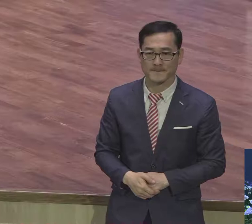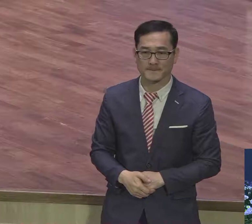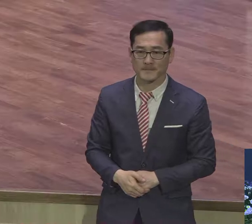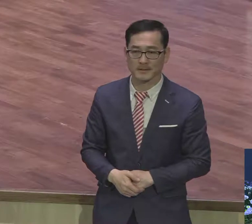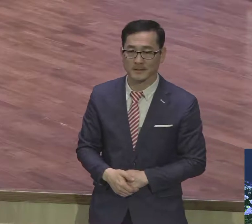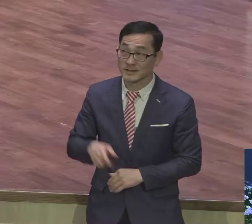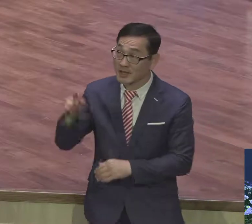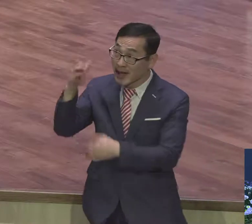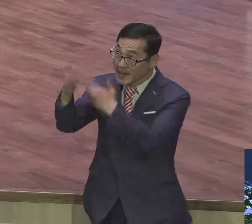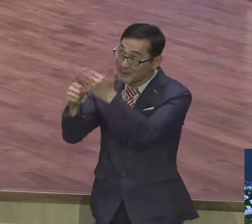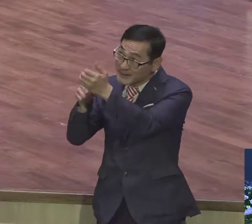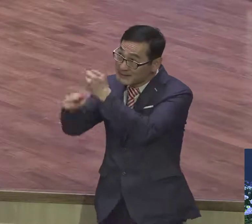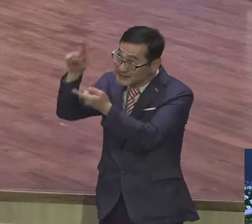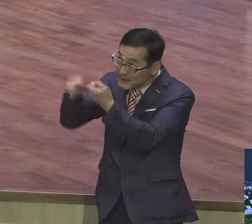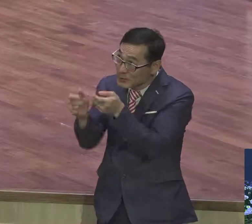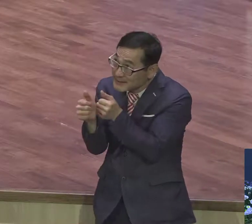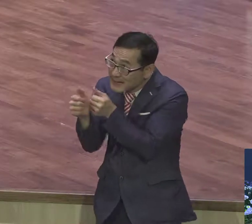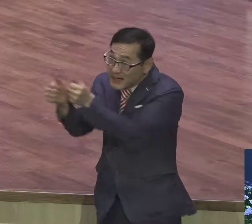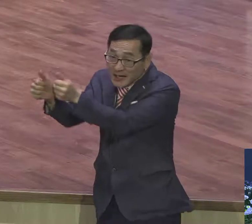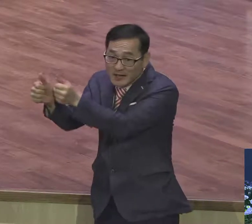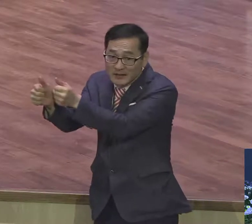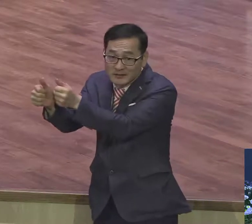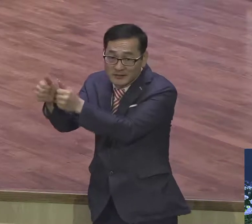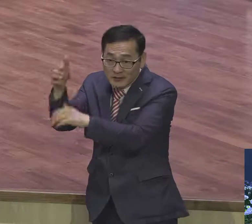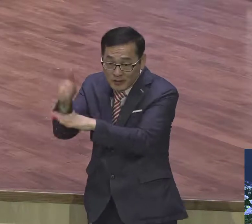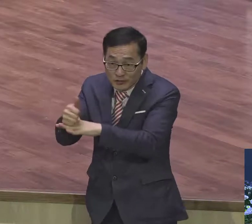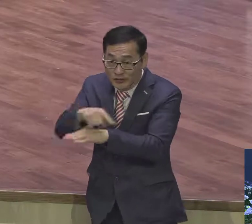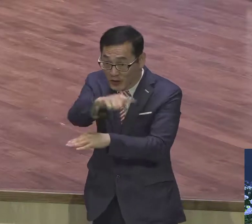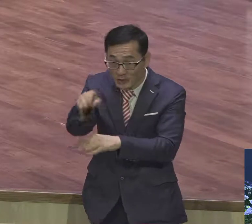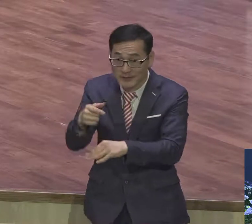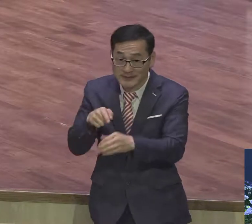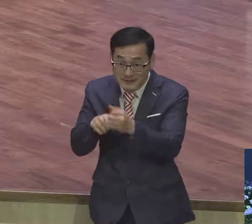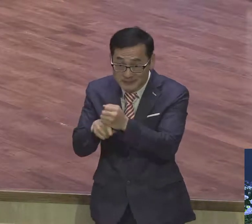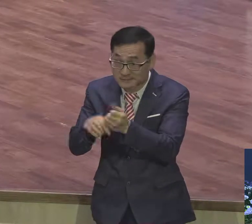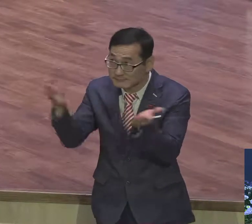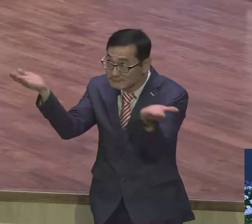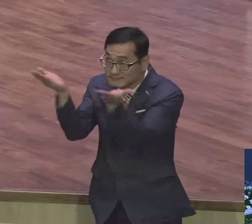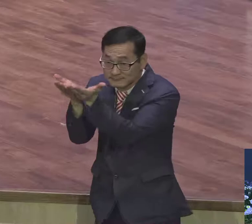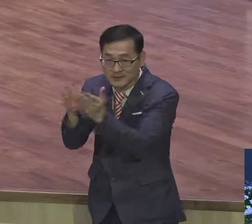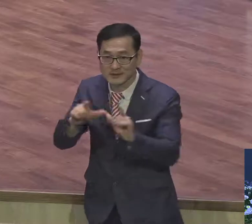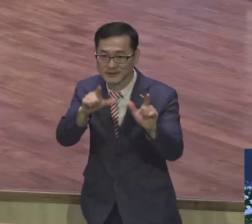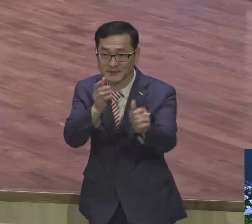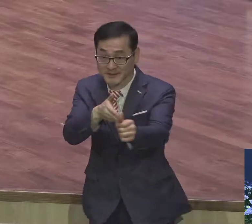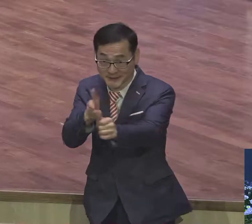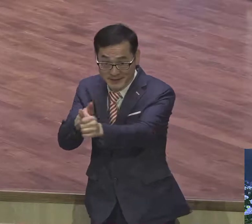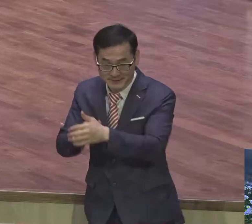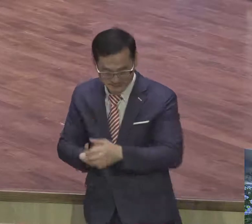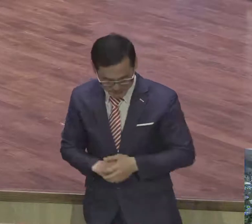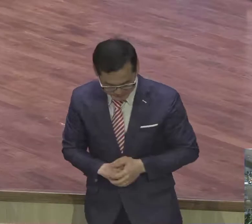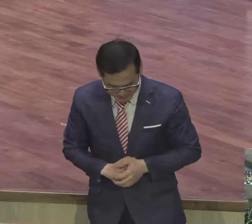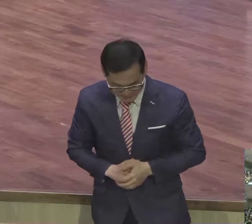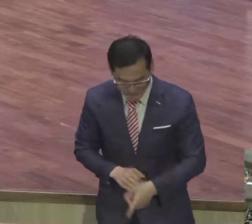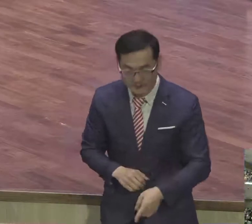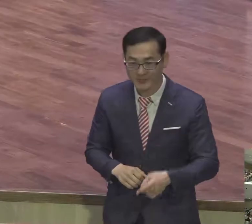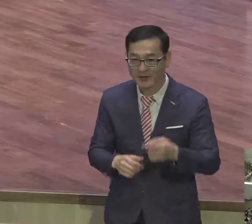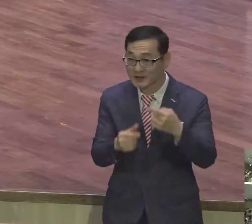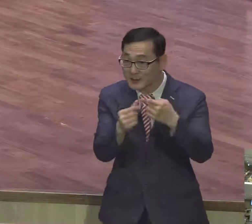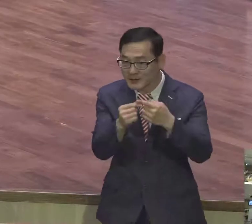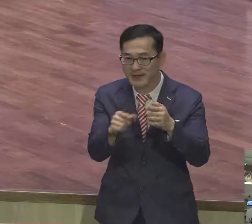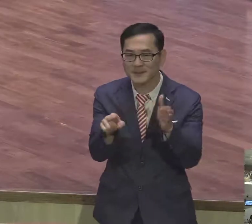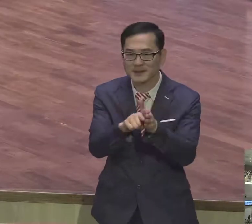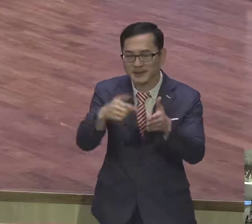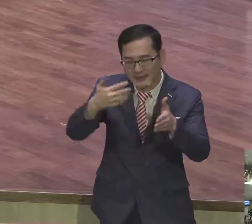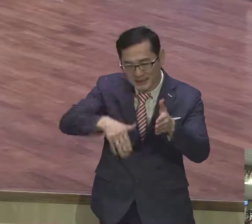제문으로 축복합니다 그럼 첫째로 연약한 자를 받아들이는 거래십니다 1절입니다 믿음이 연약한 자를